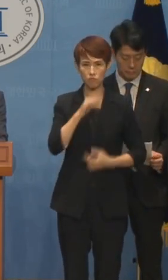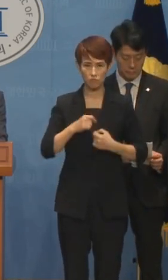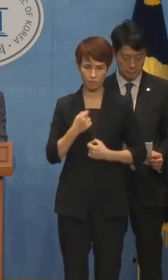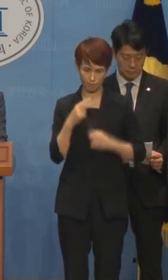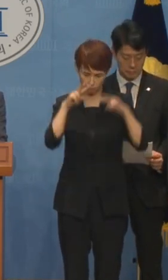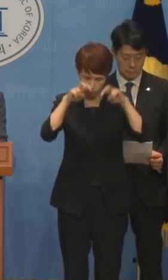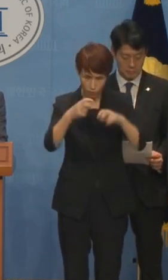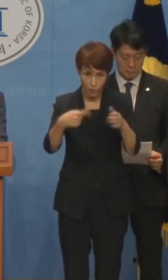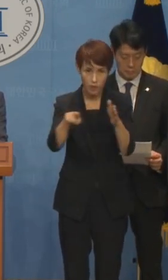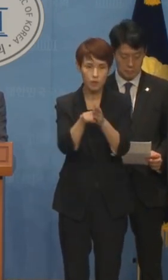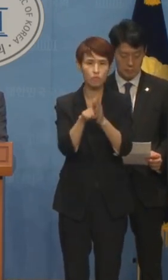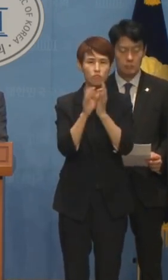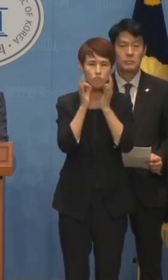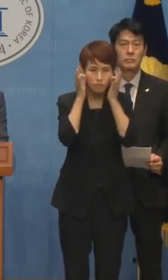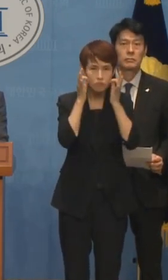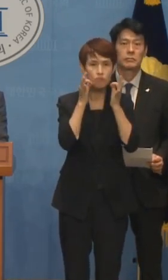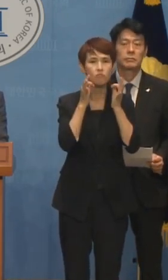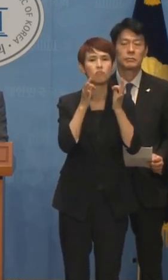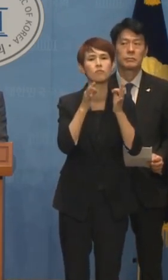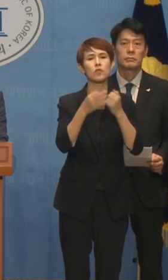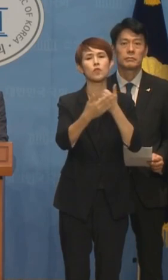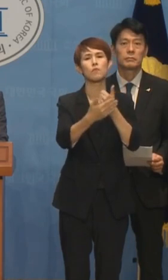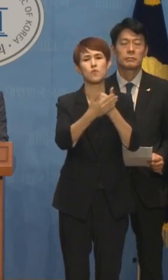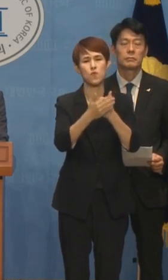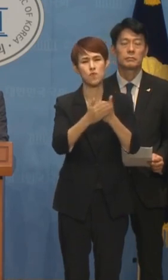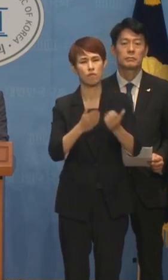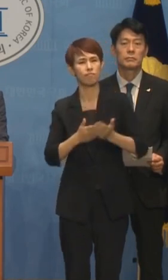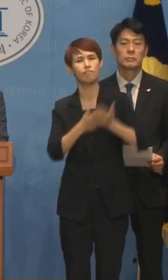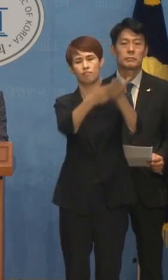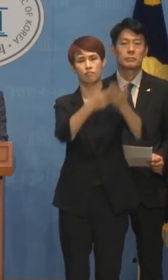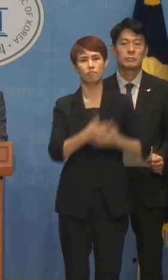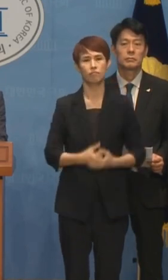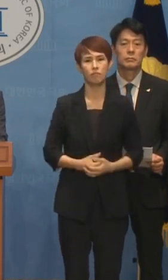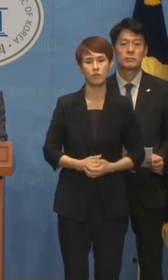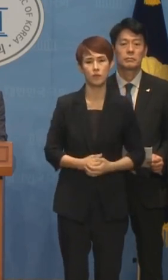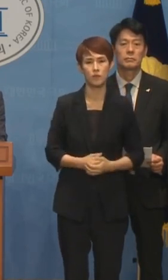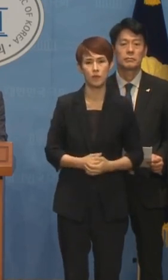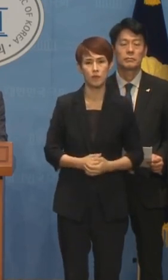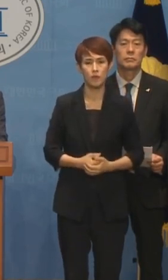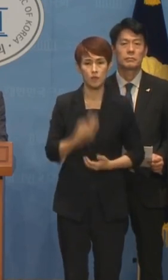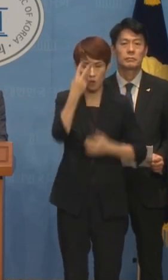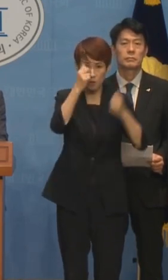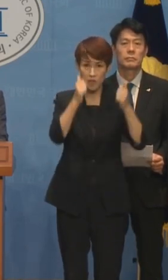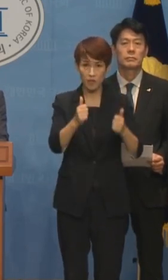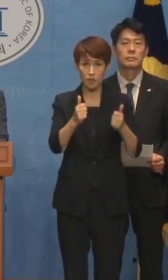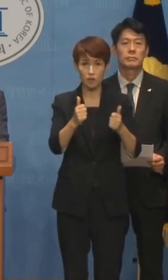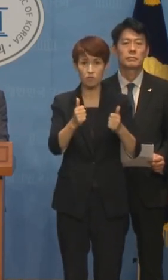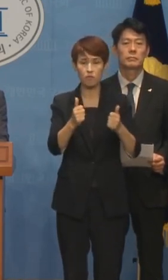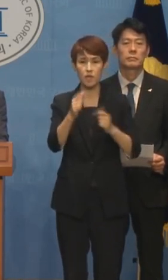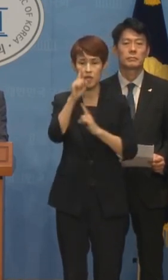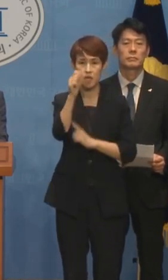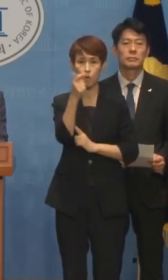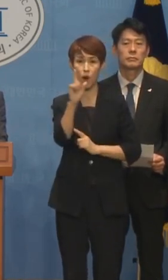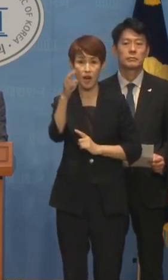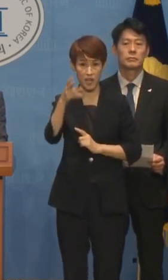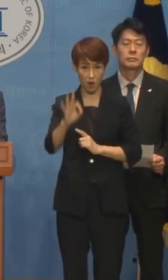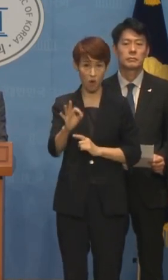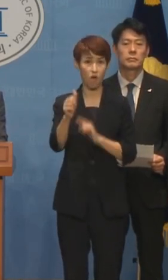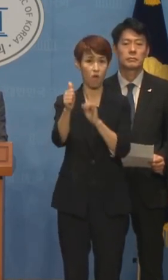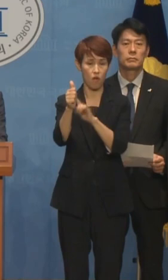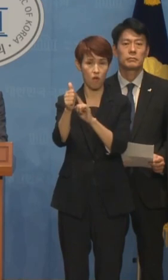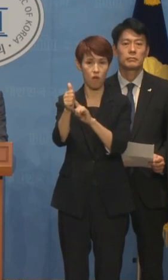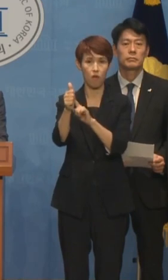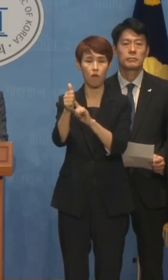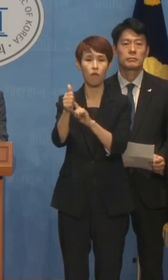규명에 적극 협조할 것을 강력히 촉구합니다. 검찰은 이화영 전